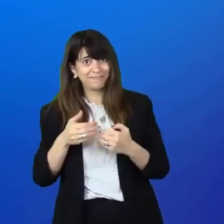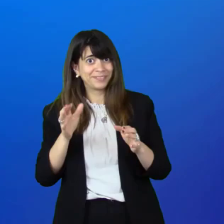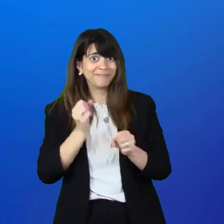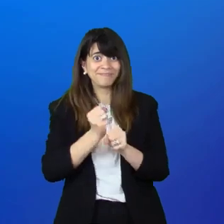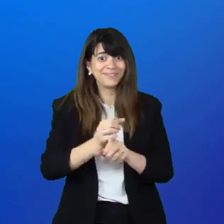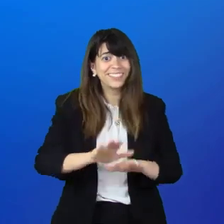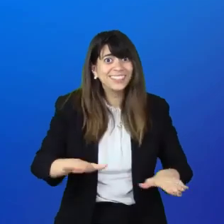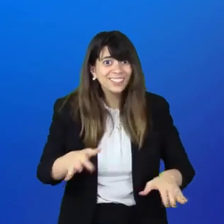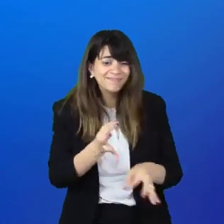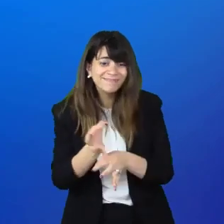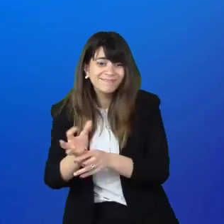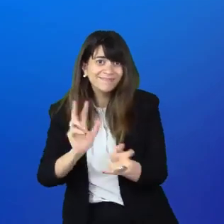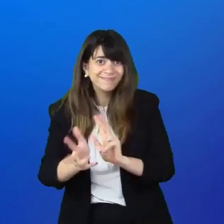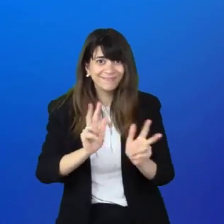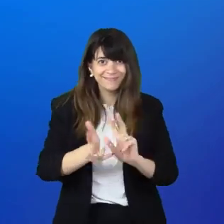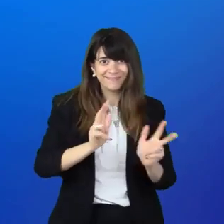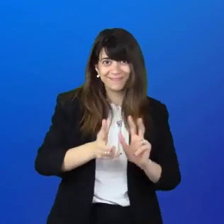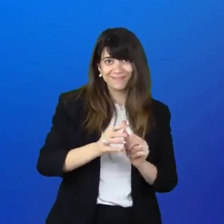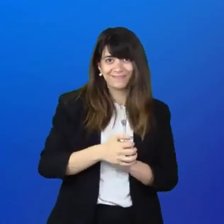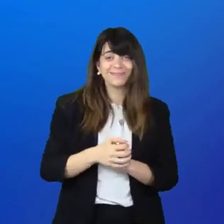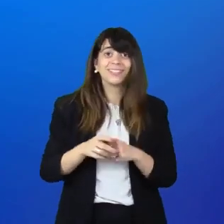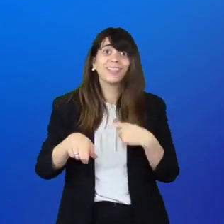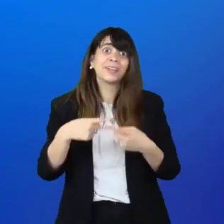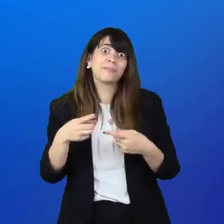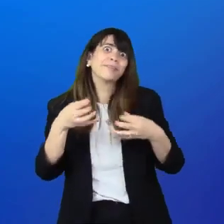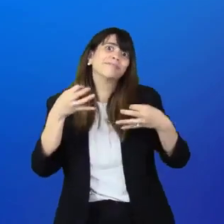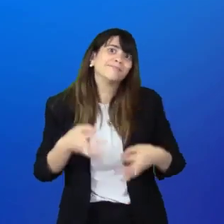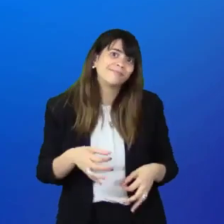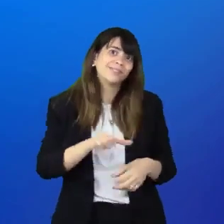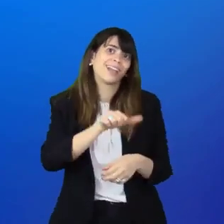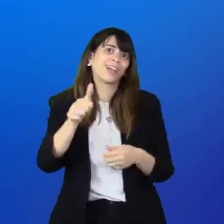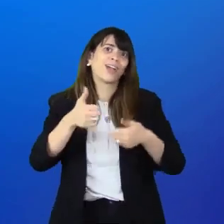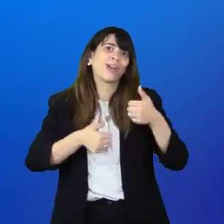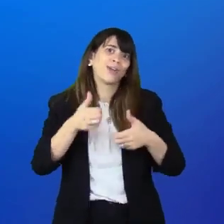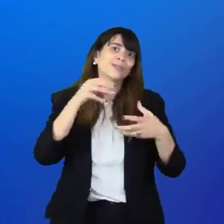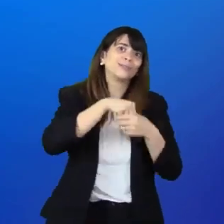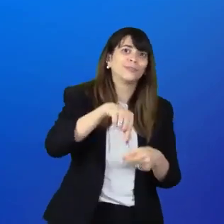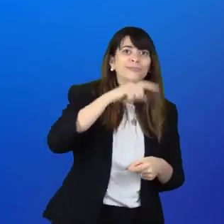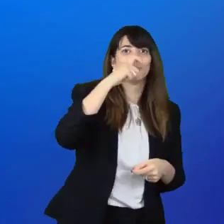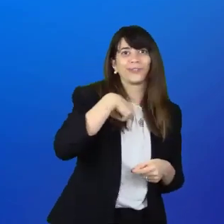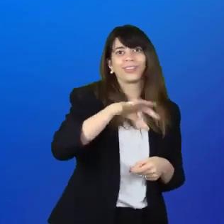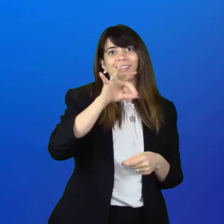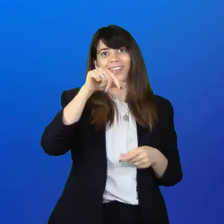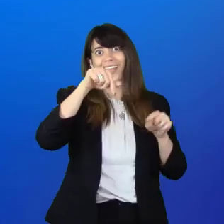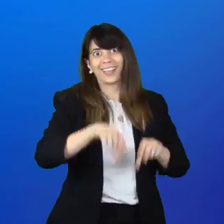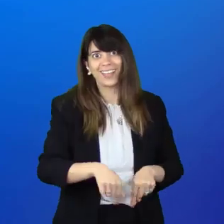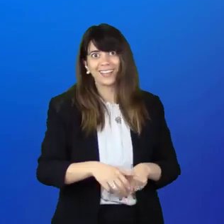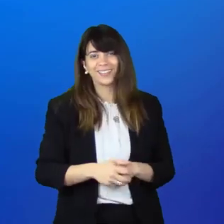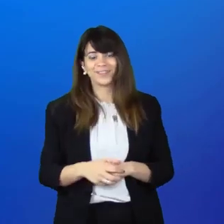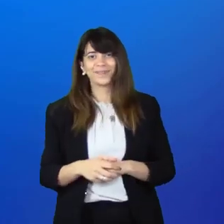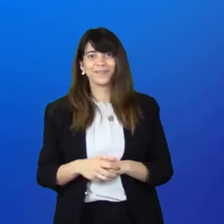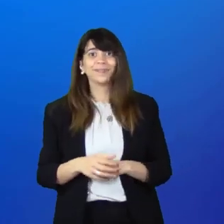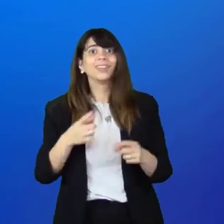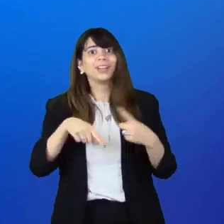eso. Empecé a trabajar con niños enseñando lengua de señas y después gané un concurso y empecé a trabajar aquí en